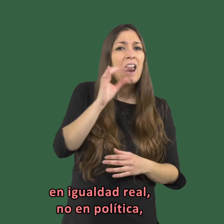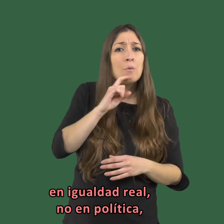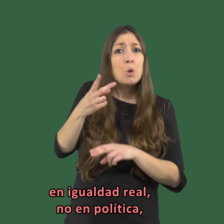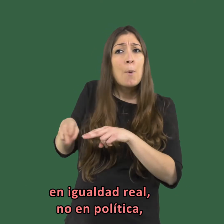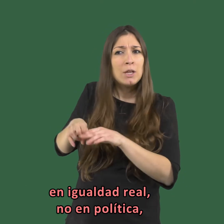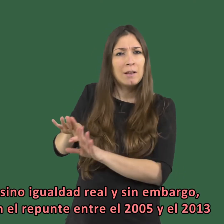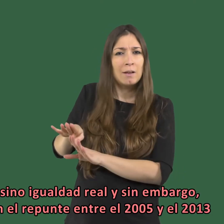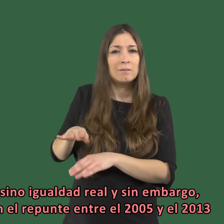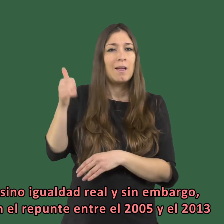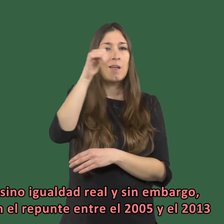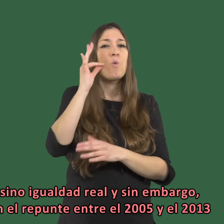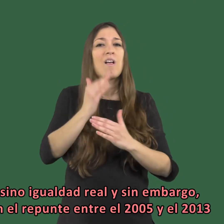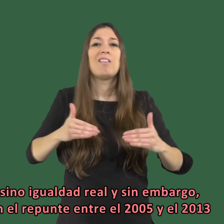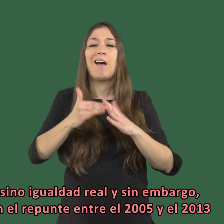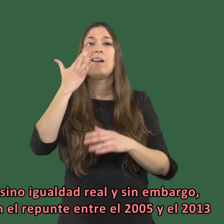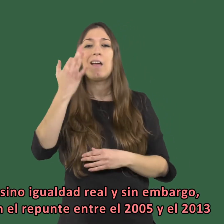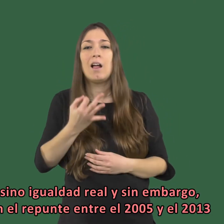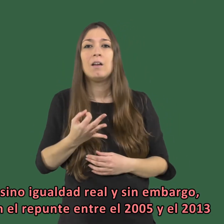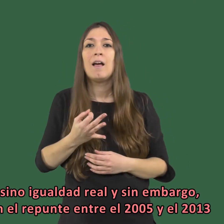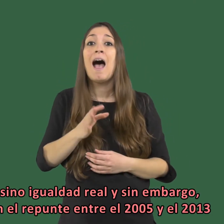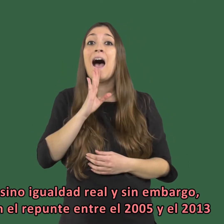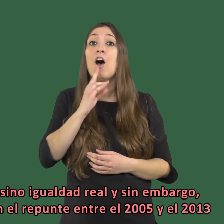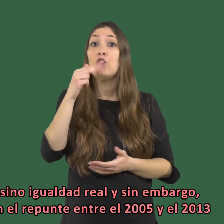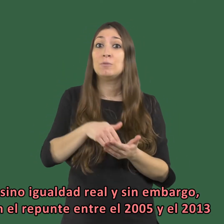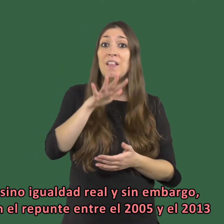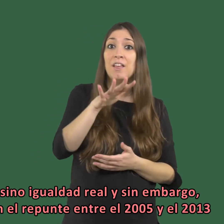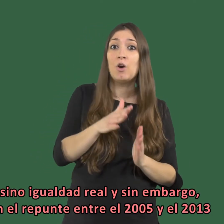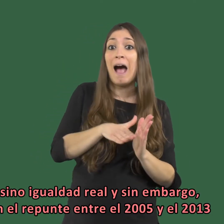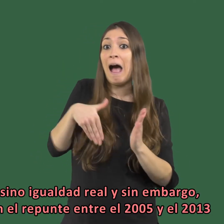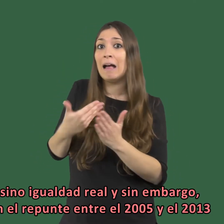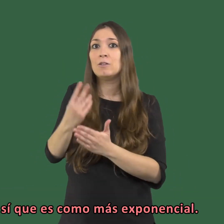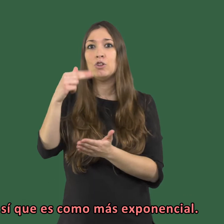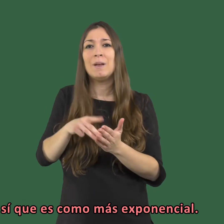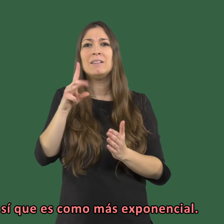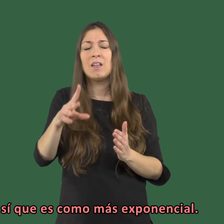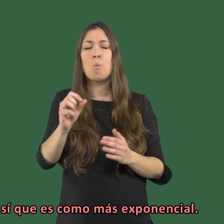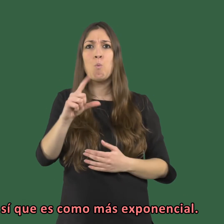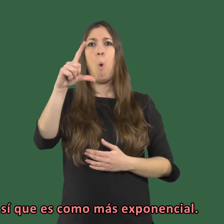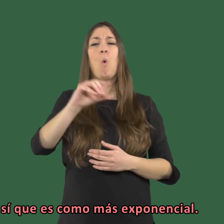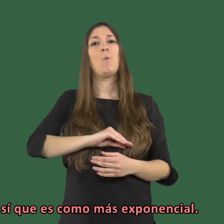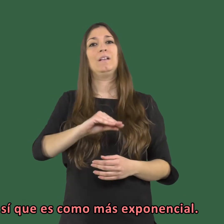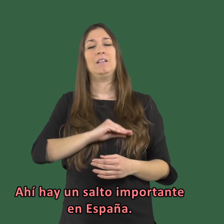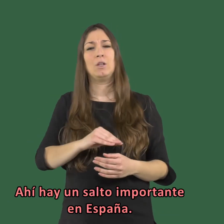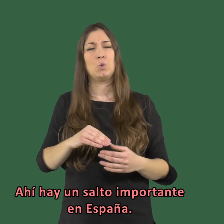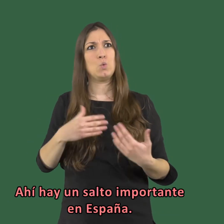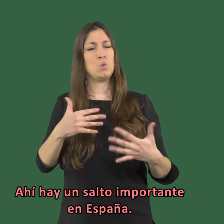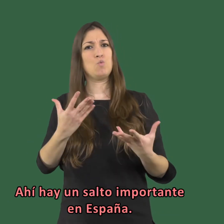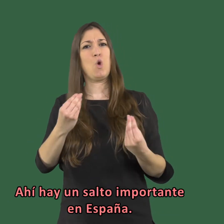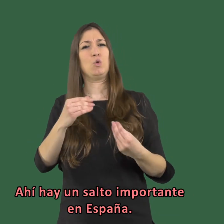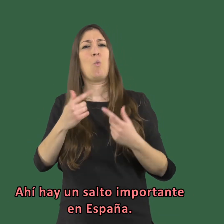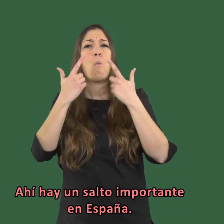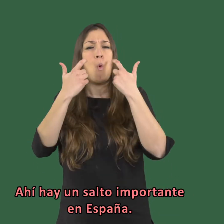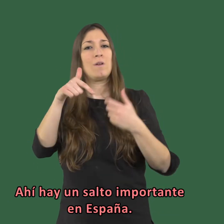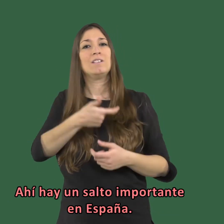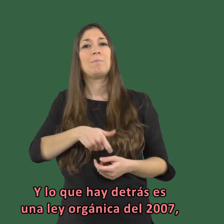en políticas, en igualdad real. Y sin embargo, el repunte entre el 2005 y el 2013 sí que es como más exponencial, ahí hay un salto importante